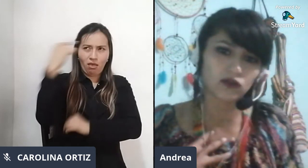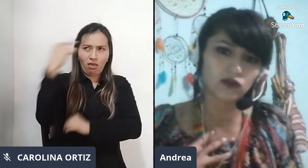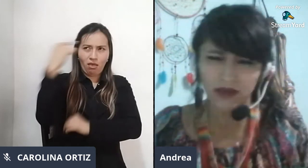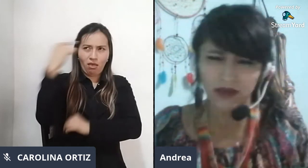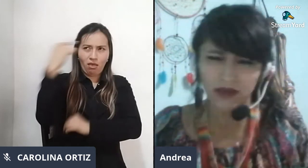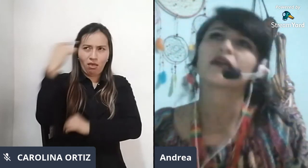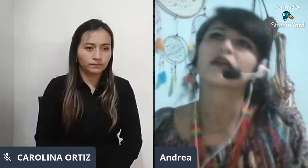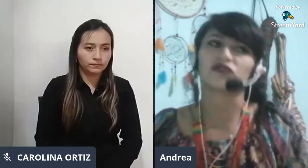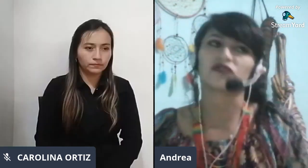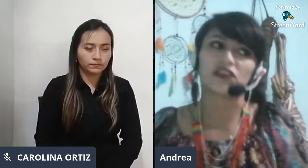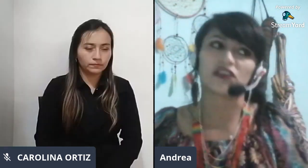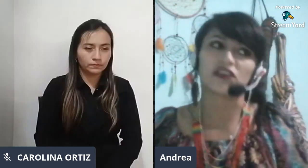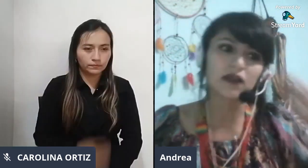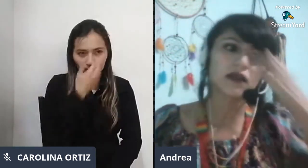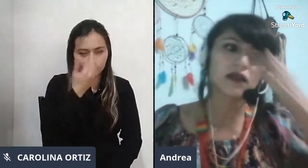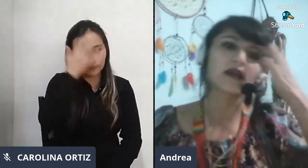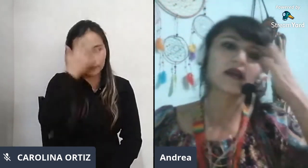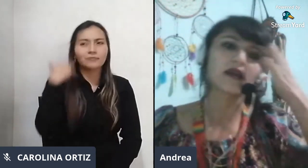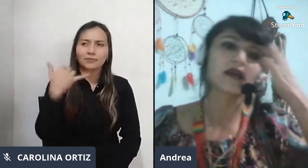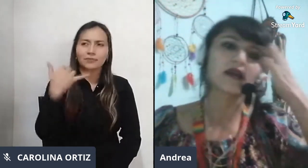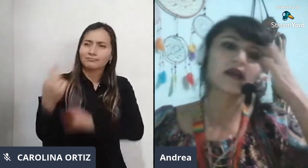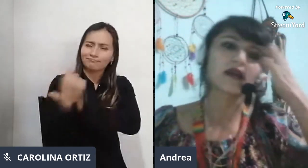Propia en casa, que